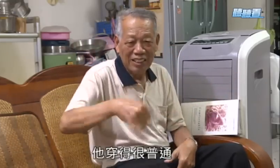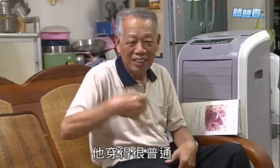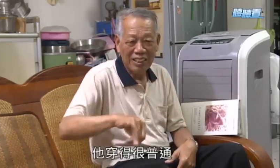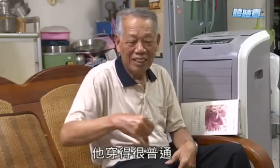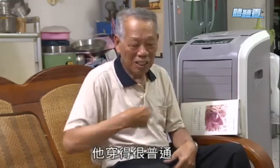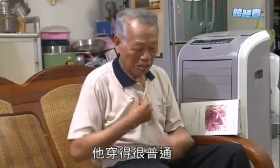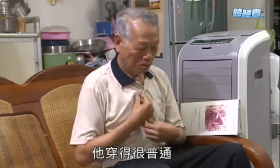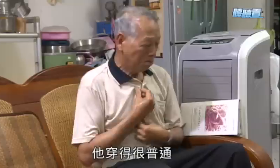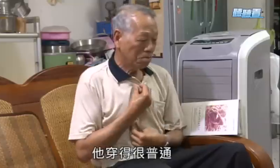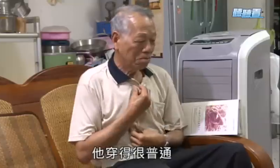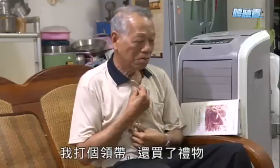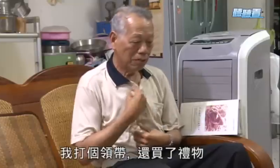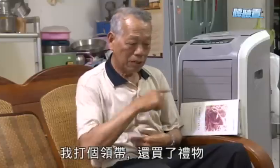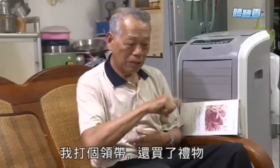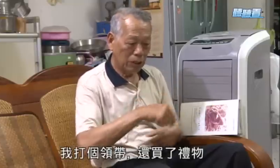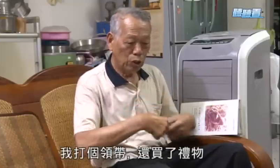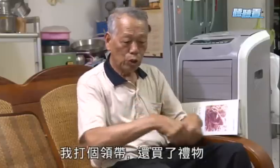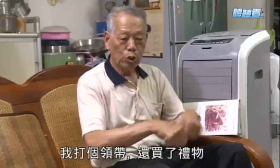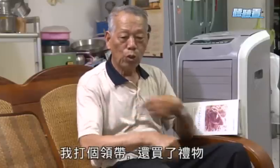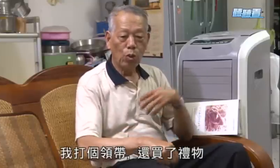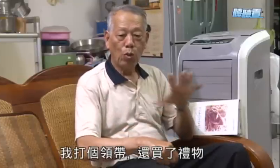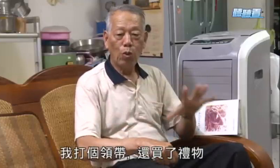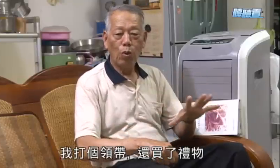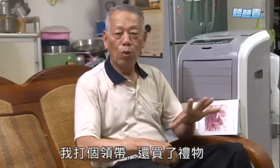穿得很普通，我呢打着领带，还买了礼物。